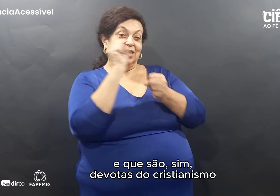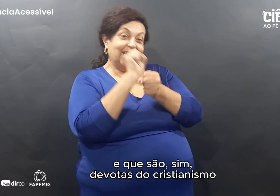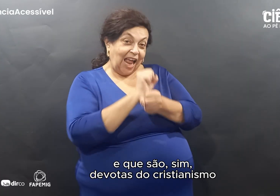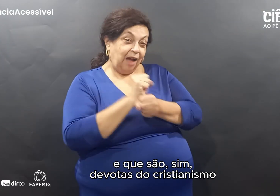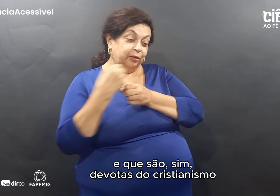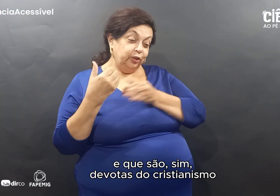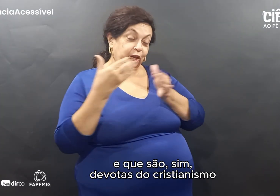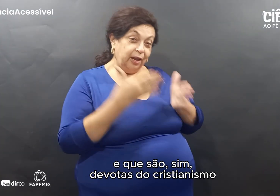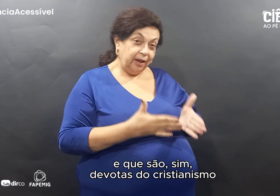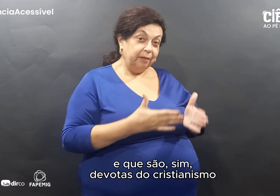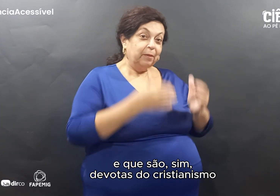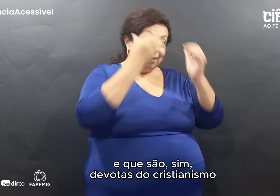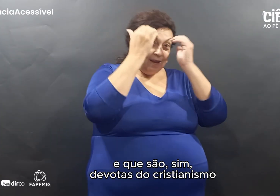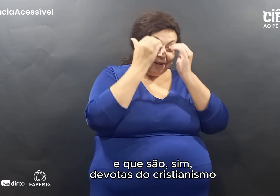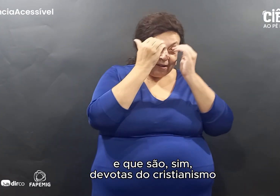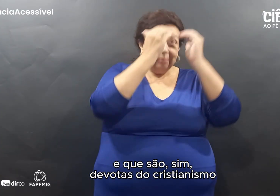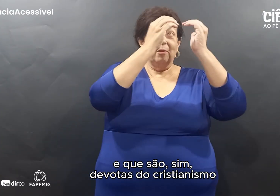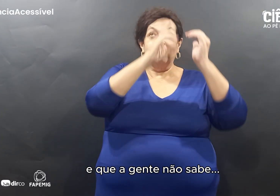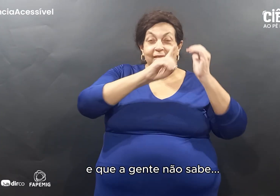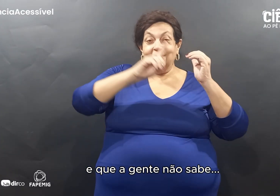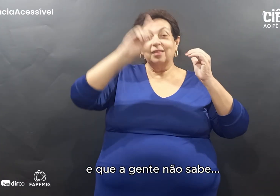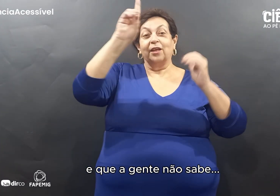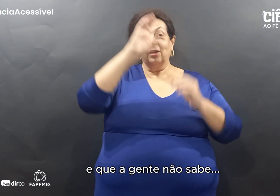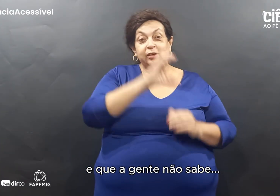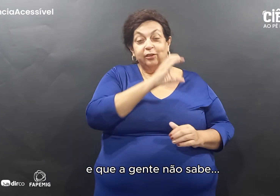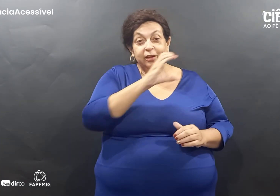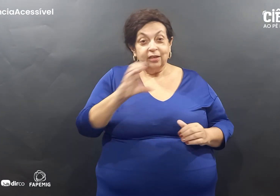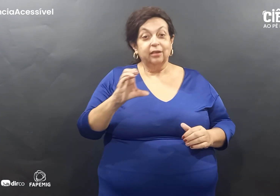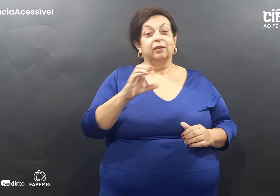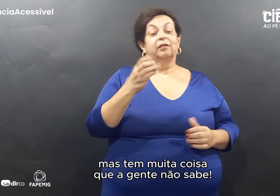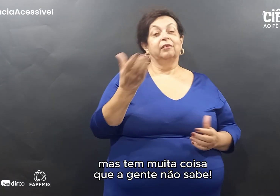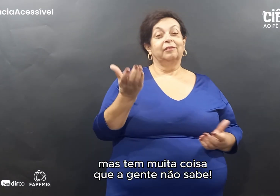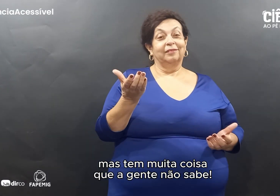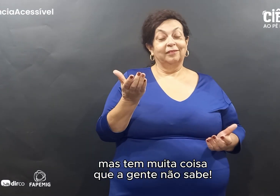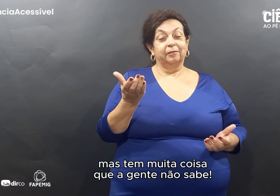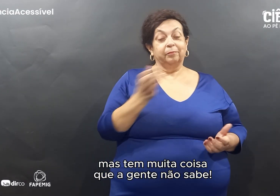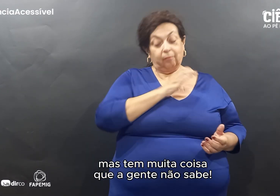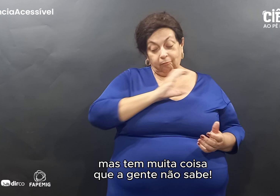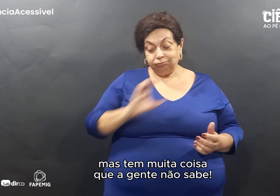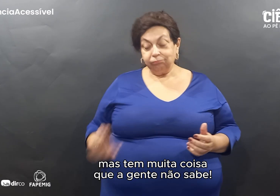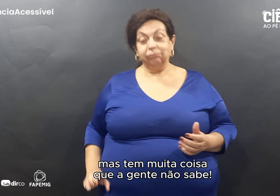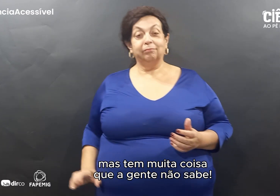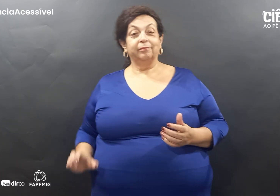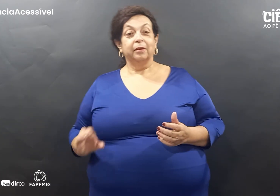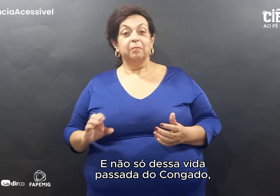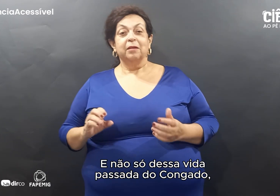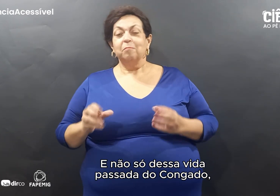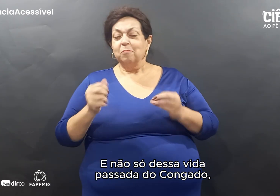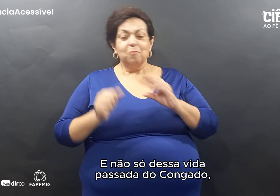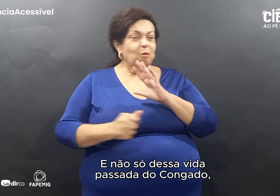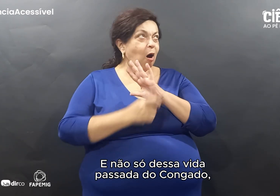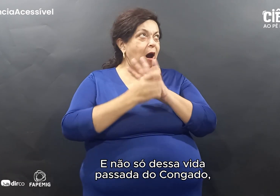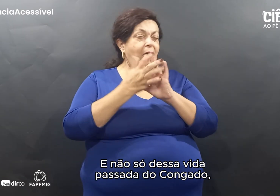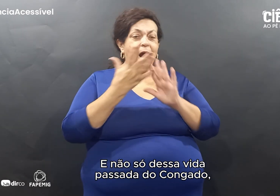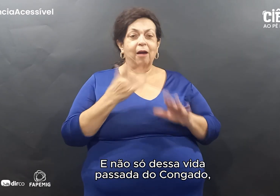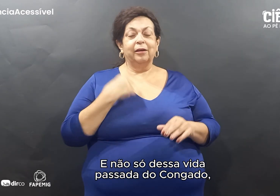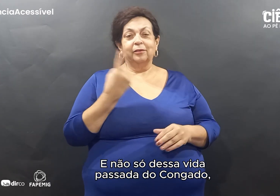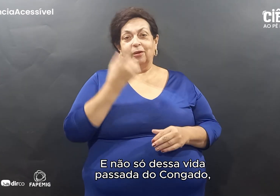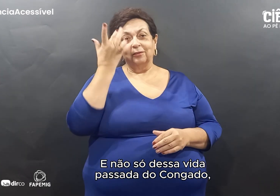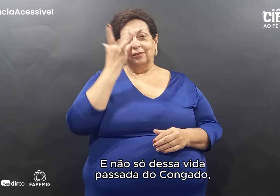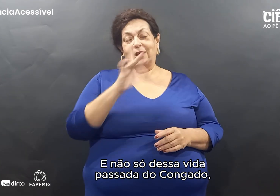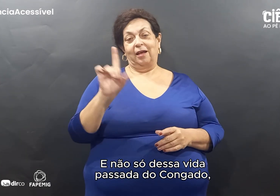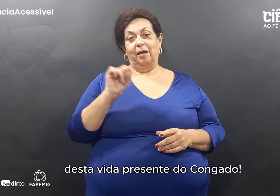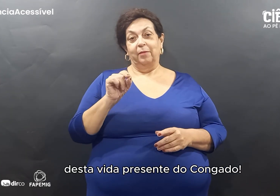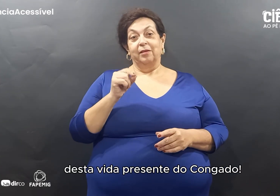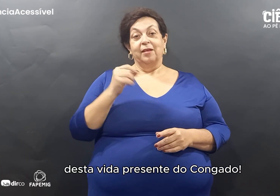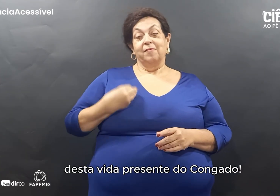e que são, sim, devotas do cristianismo e que a gente não sabe, Mas tem muita coisa que a gente não sabe. E não só dessa vida passada